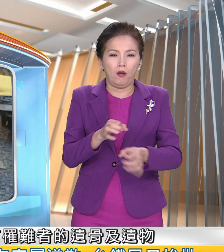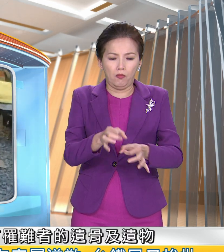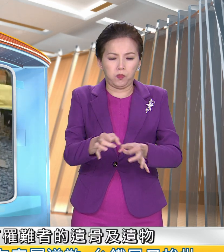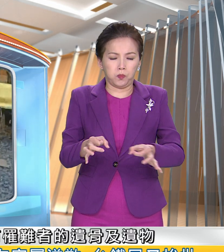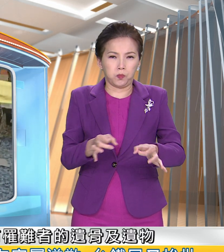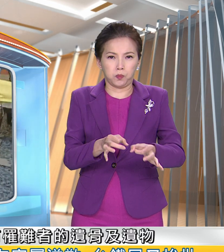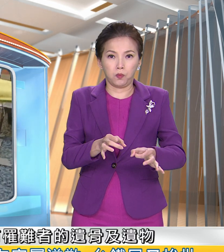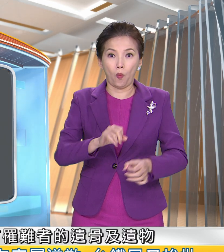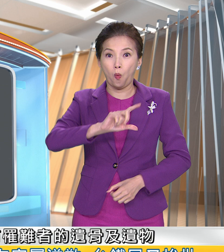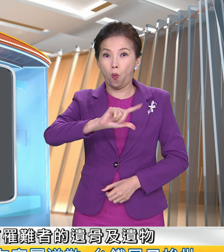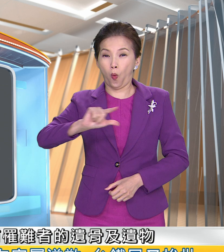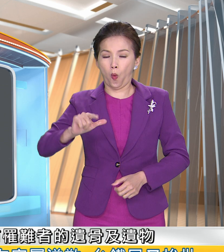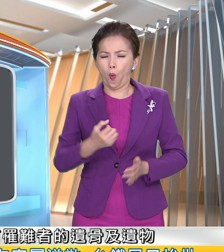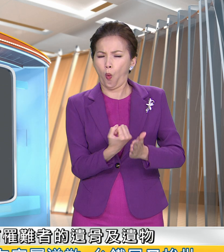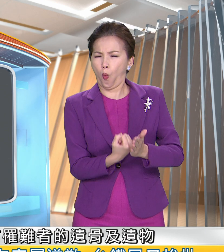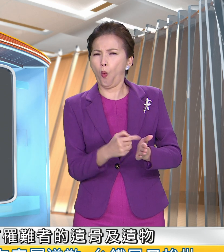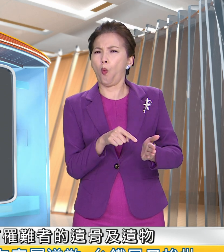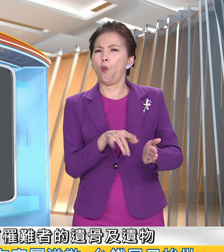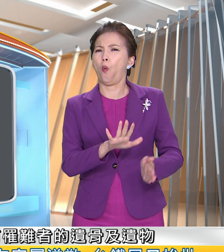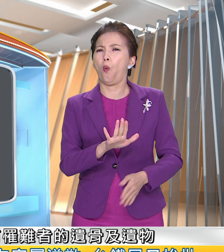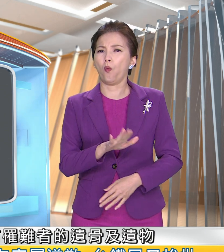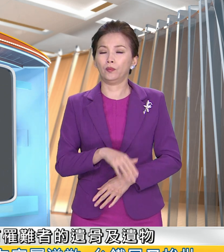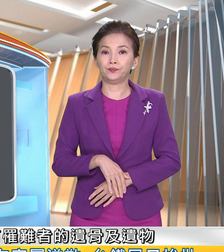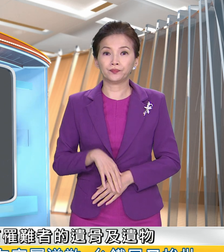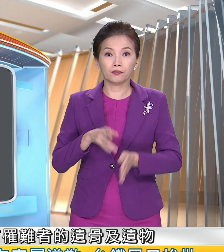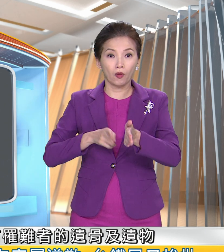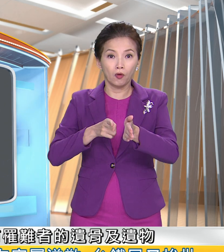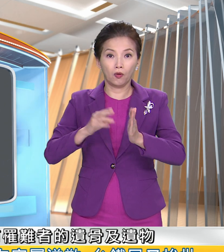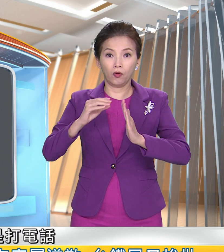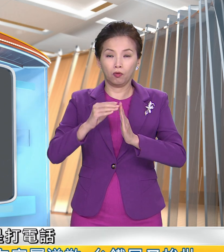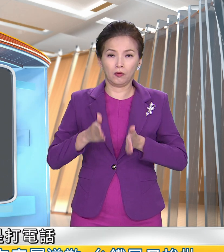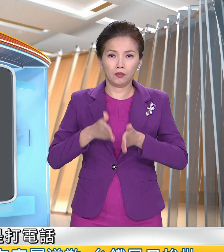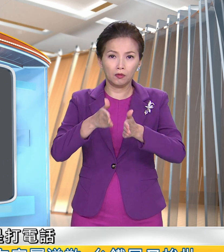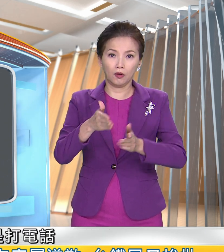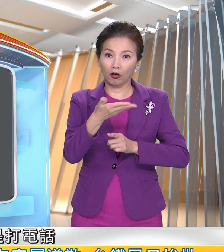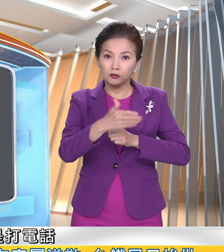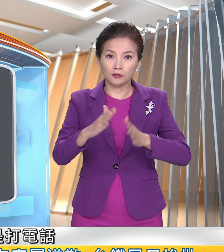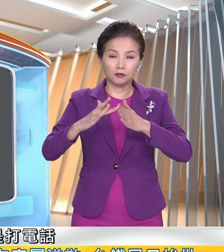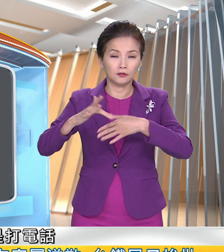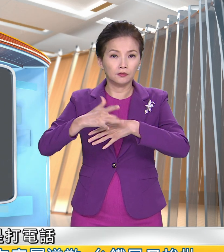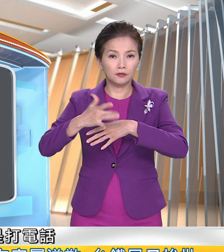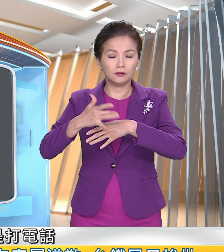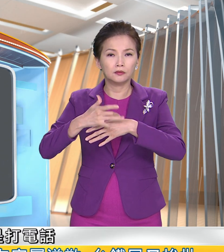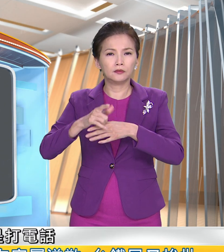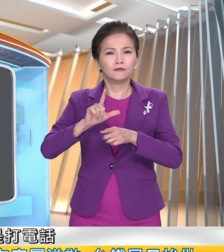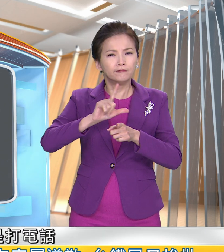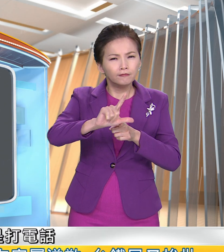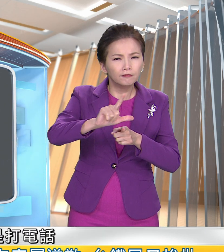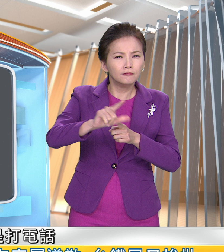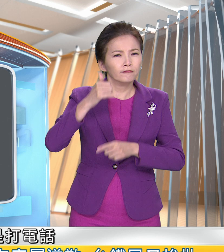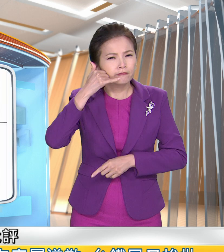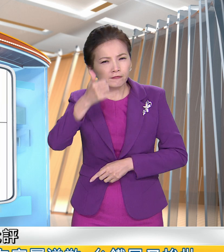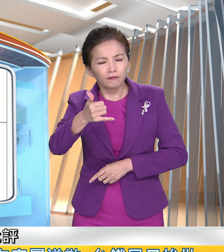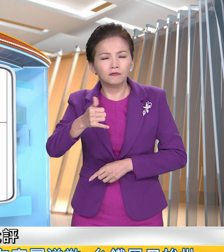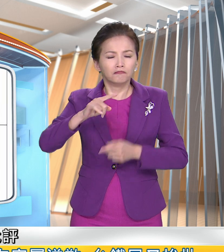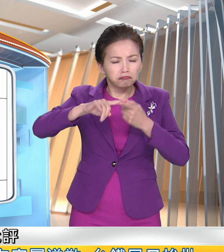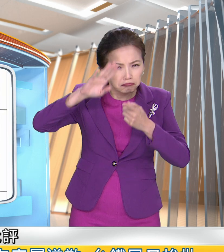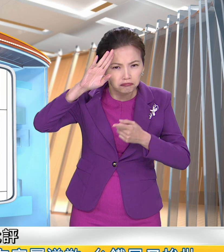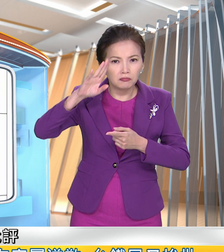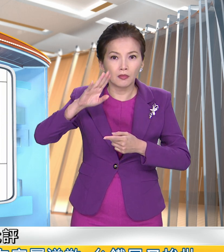骨以及遗物。台铁局用 LINE 或是打电话向家属道歉，引发